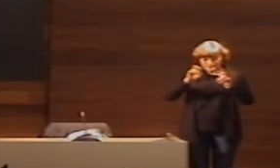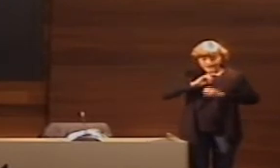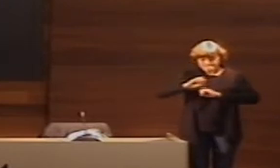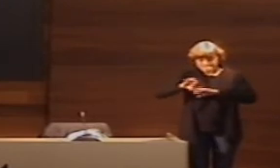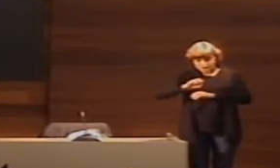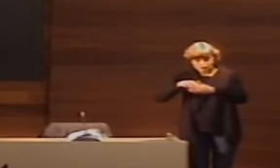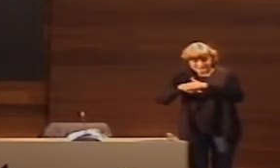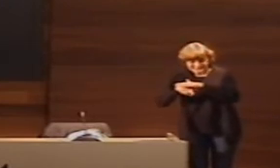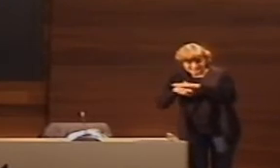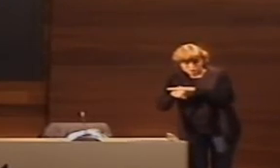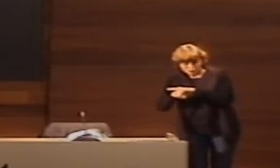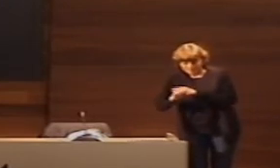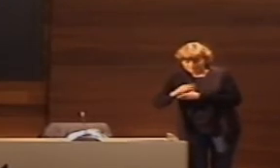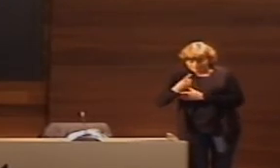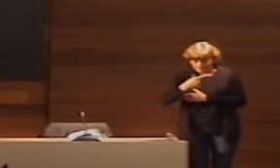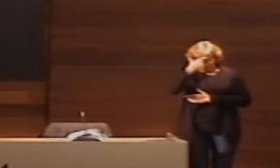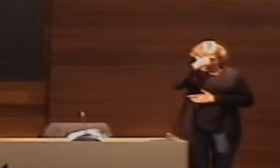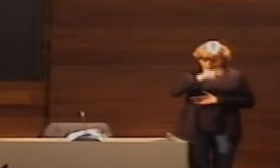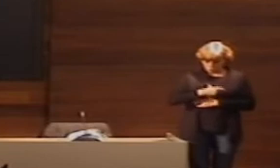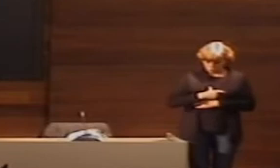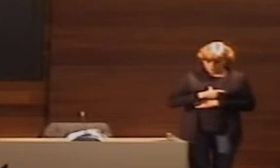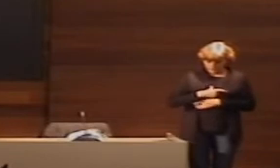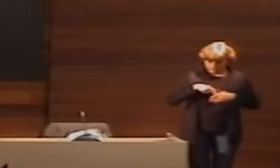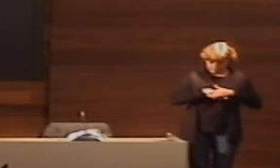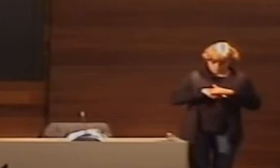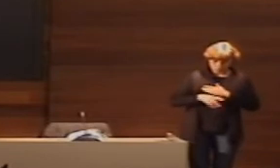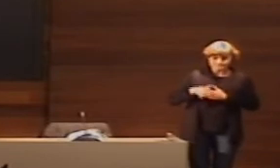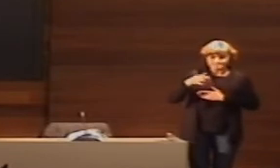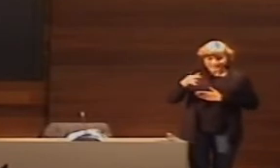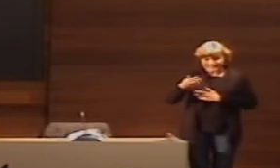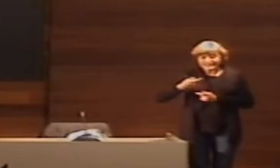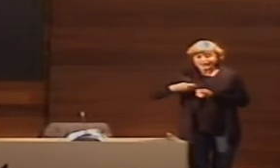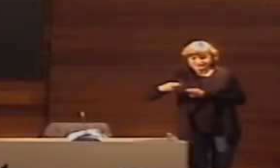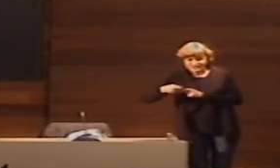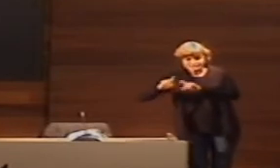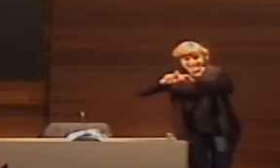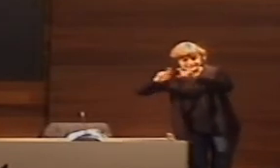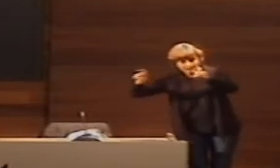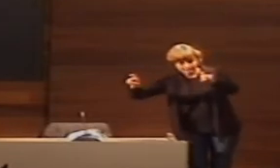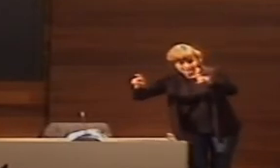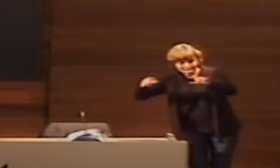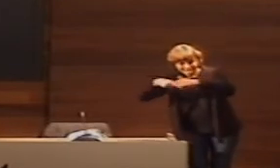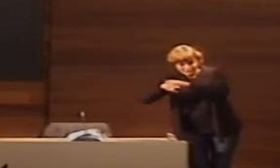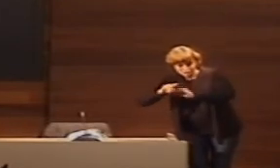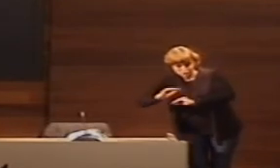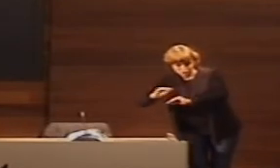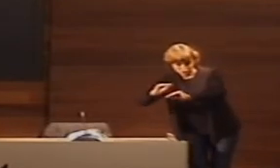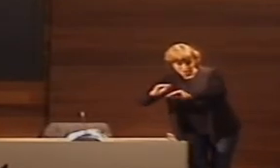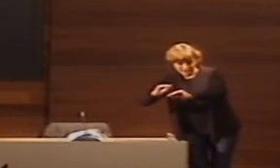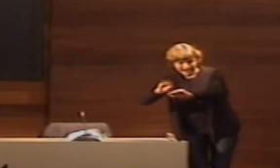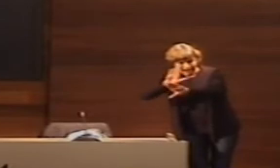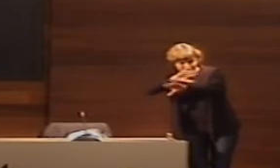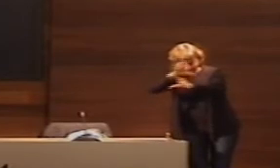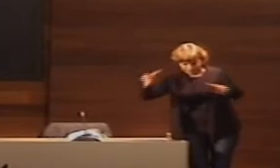implicados, ¿no? Está el ciudadano, están los comercios, están los municipios, las mancomunidades, y a mí me parece que el peso